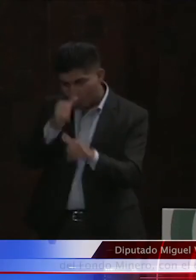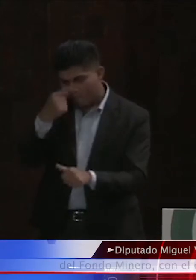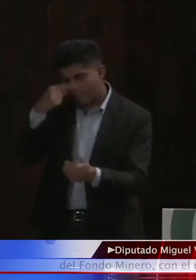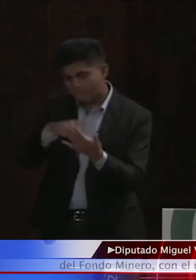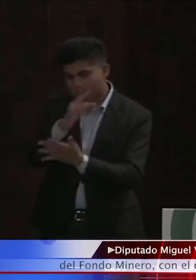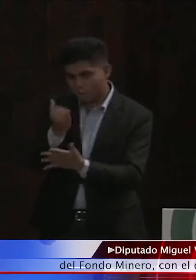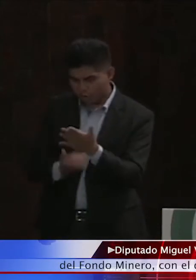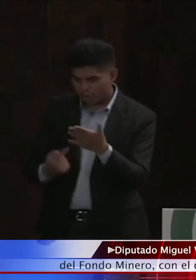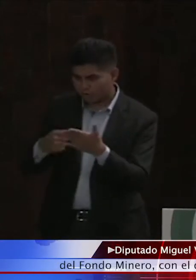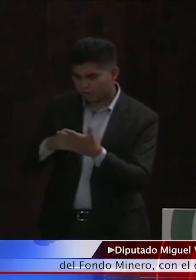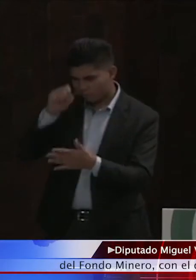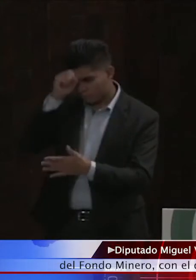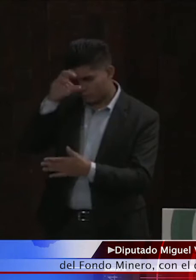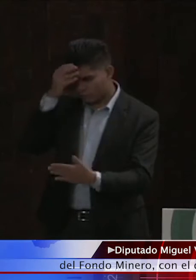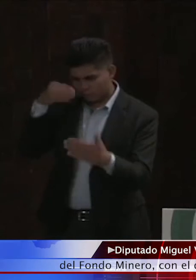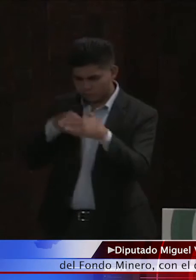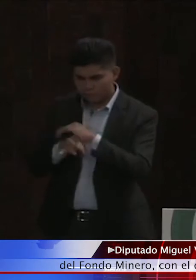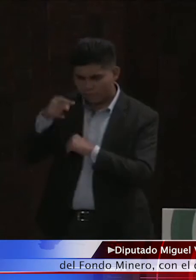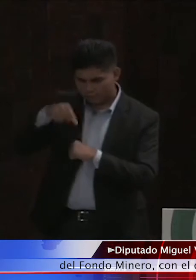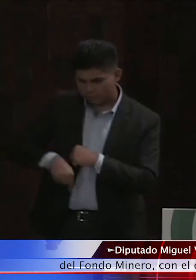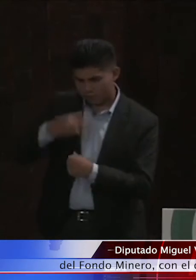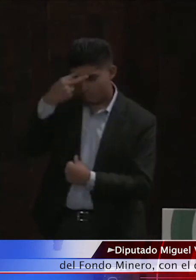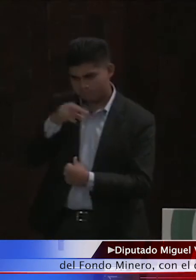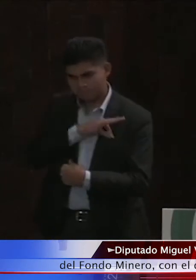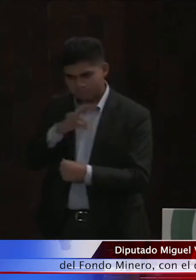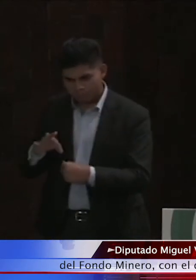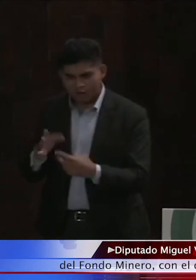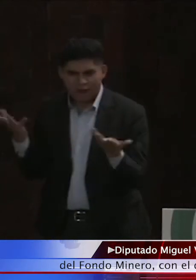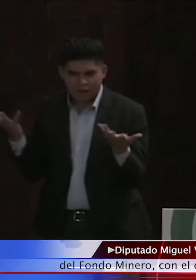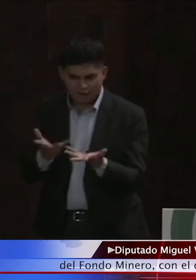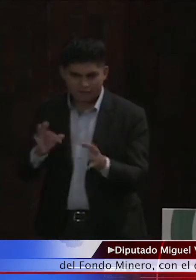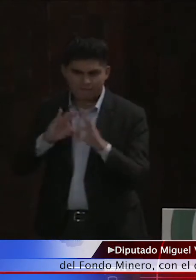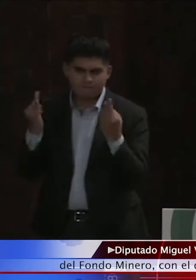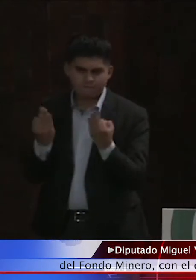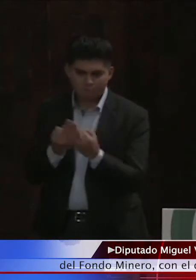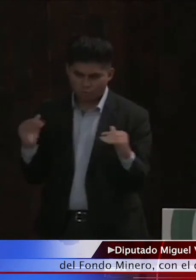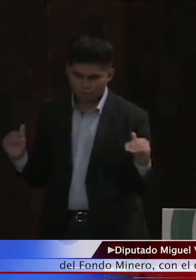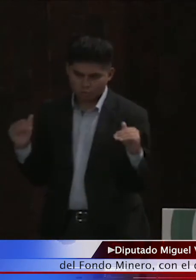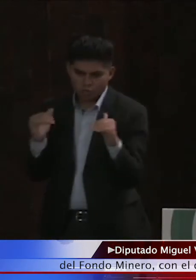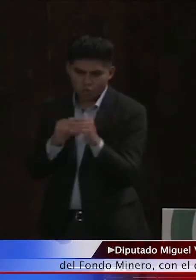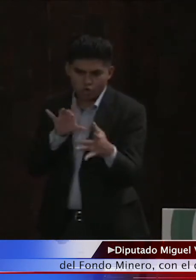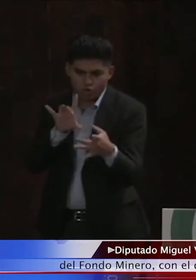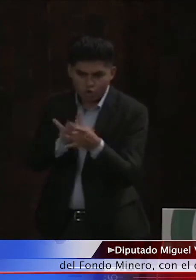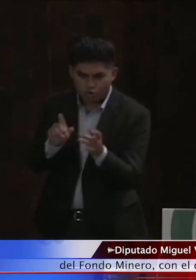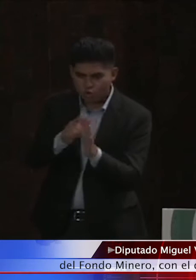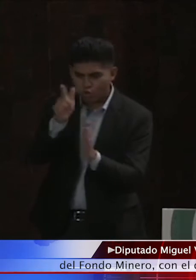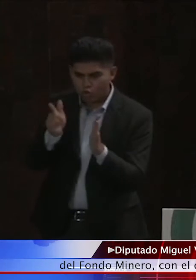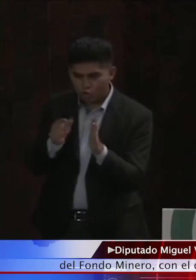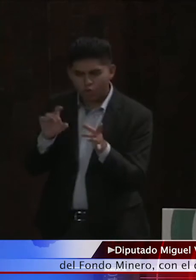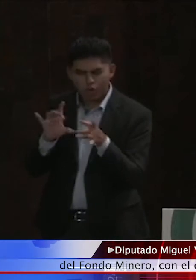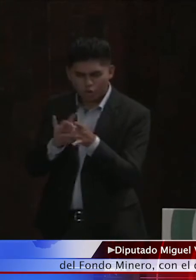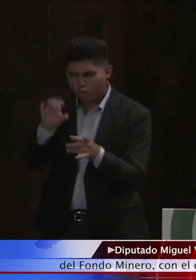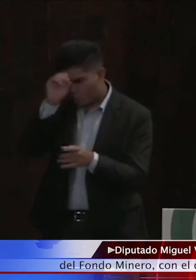administraciones locales. Finalmente, informó que aprovechó para presentar varios proyectos de rehabilitación de carreteras zacatecanas, en los que dijo aún es muy